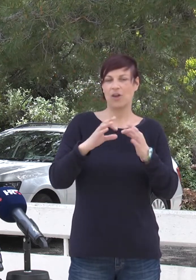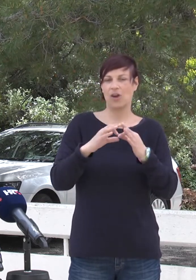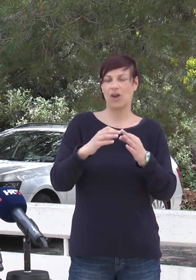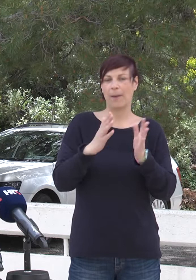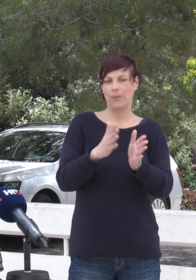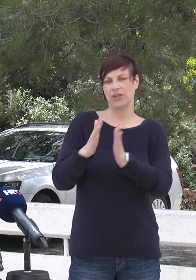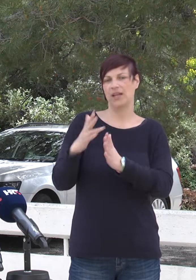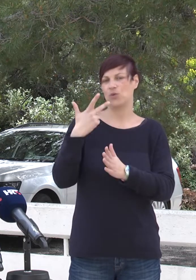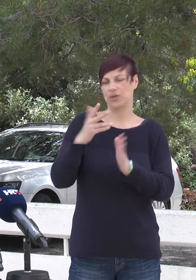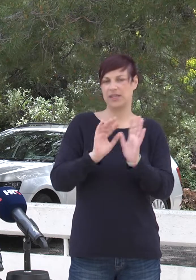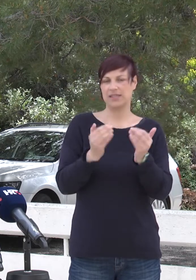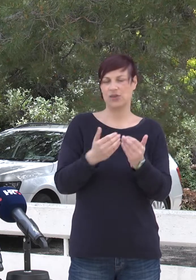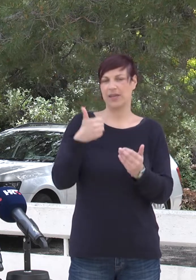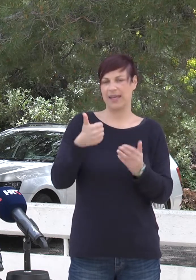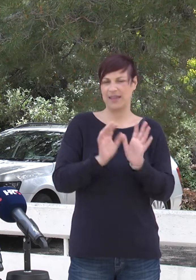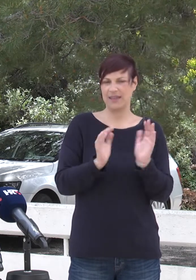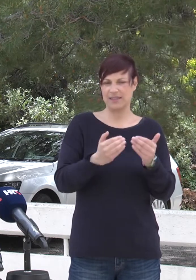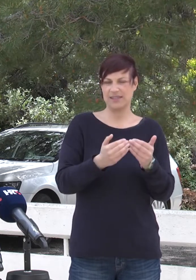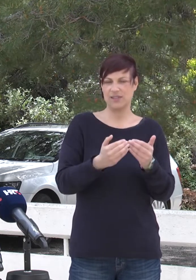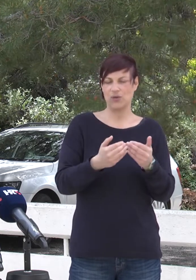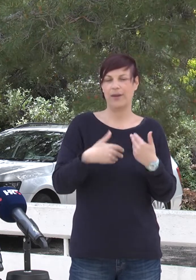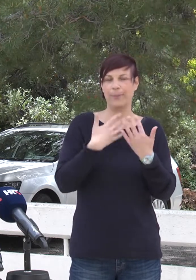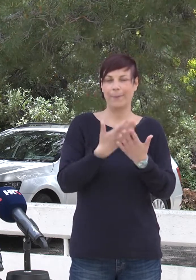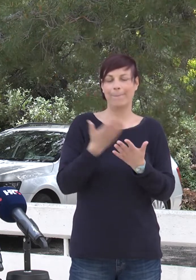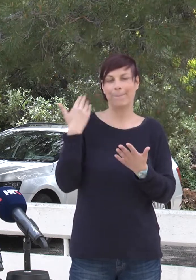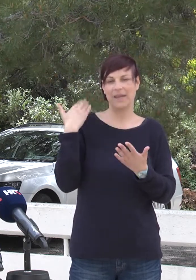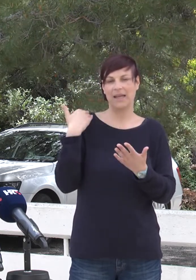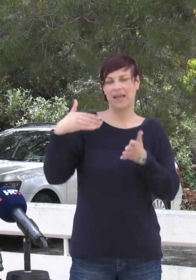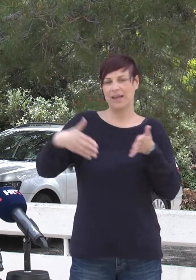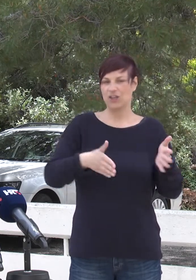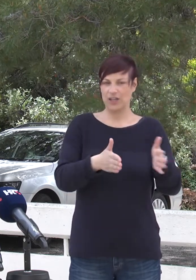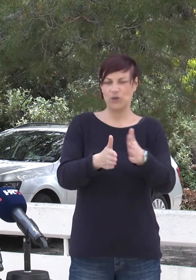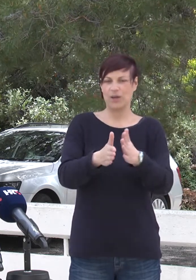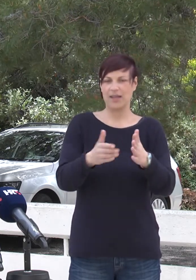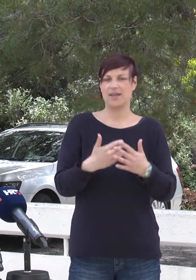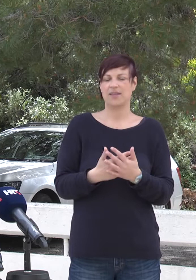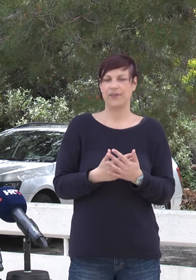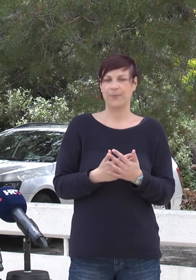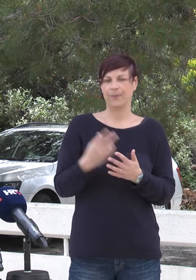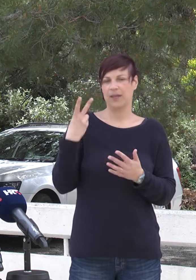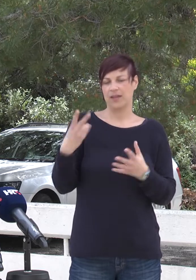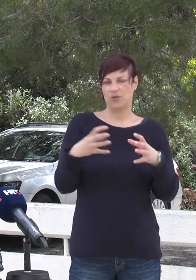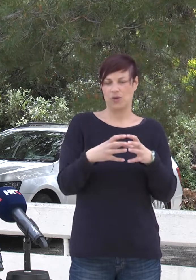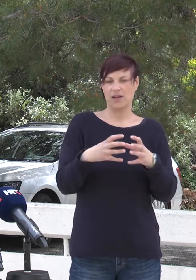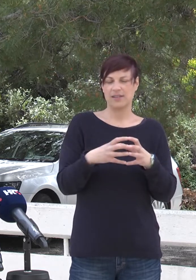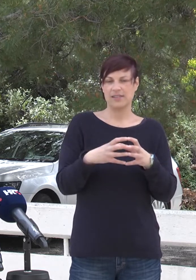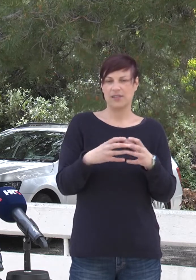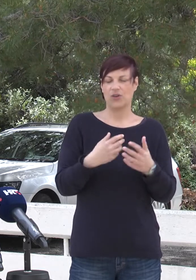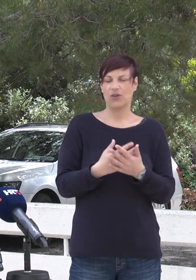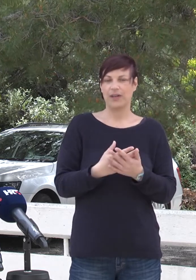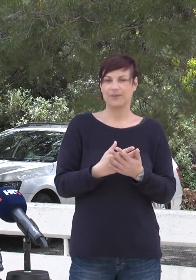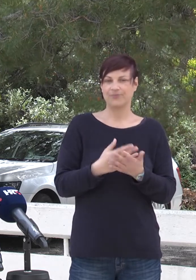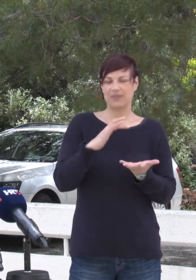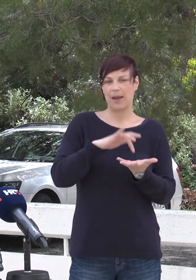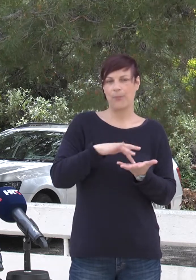tri zone. Jedna zona bi se odnosila na dolinu Neretve, druga zona bi se odnosila na